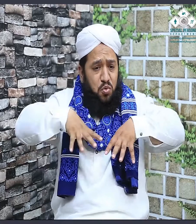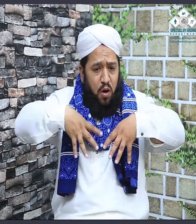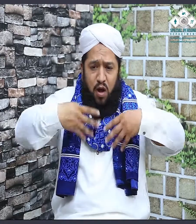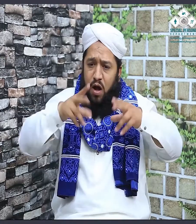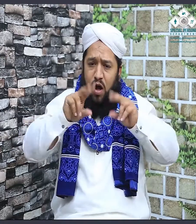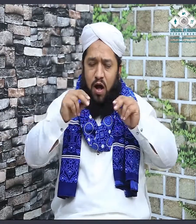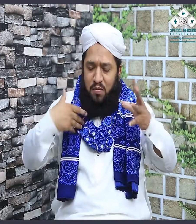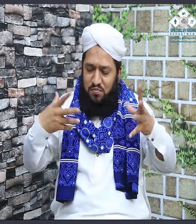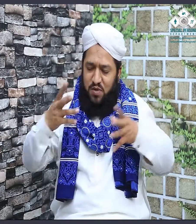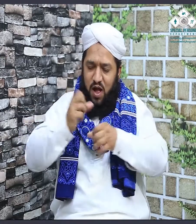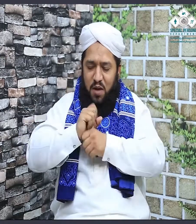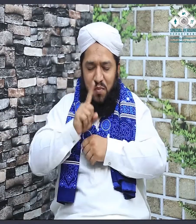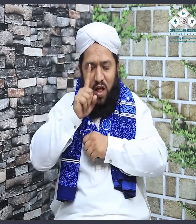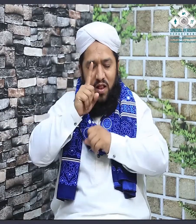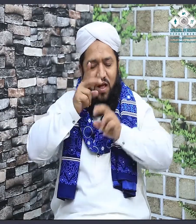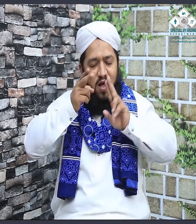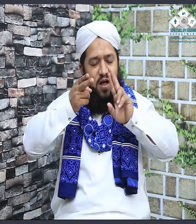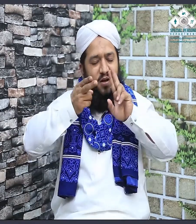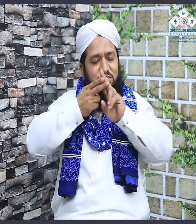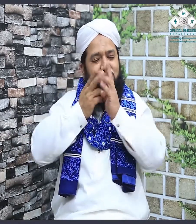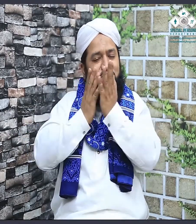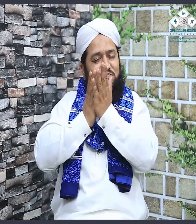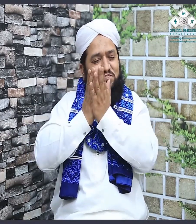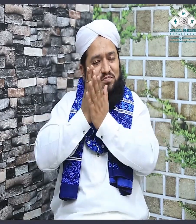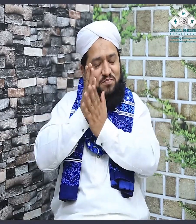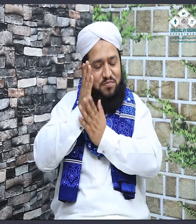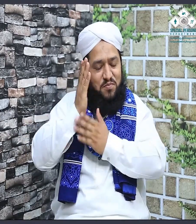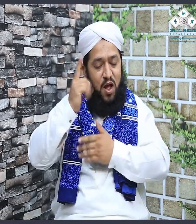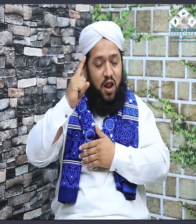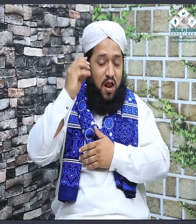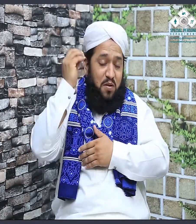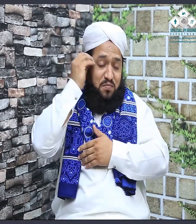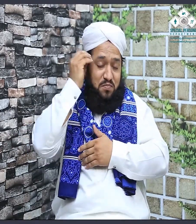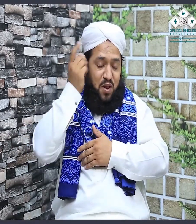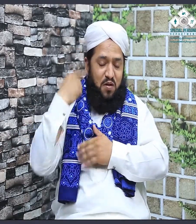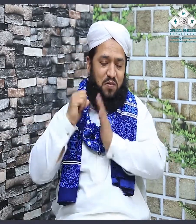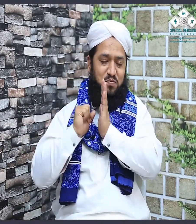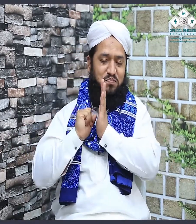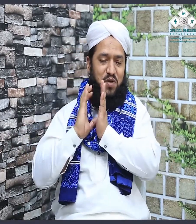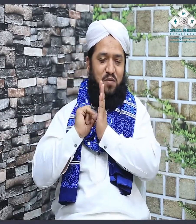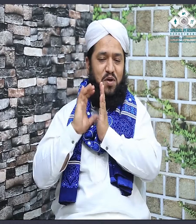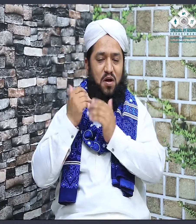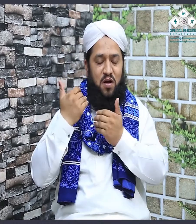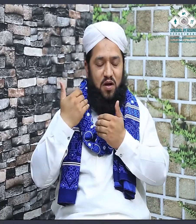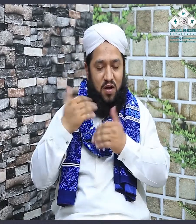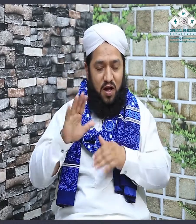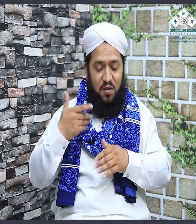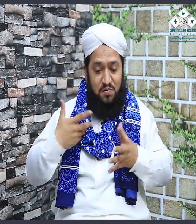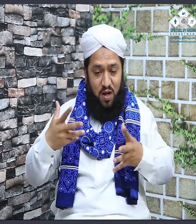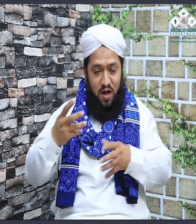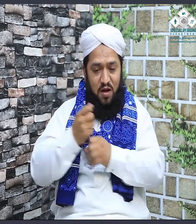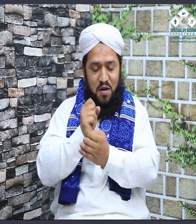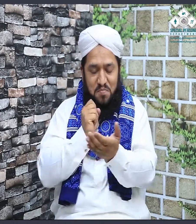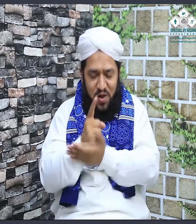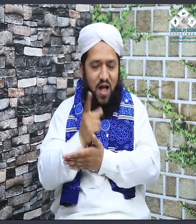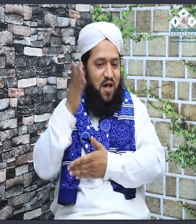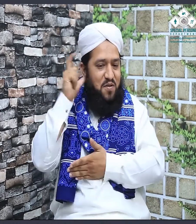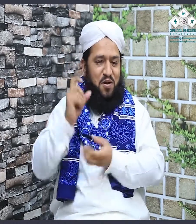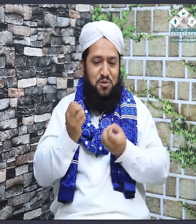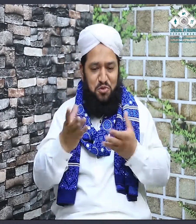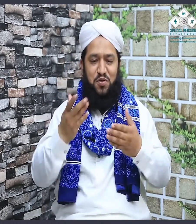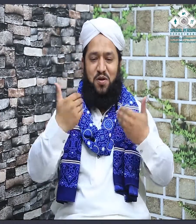رب کی طرف پلٹنے والے ہیں، ہمیں طمع ہے کہ ہمارا رب ہماری خطائیں بخش دے اس پر کہ ہم سب سے پہلے ایمان